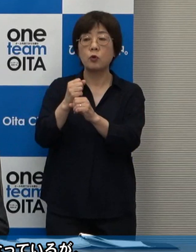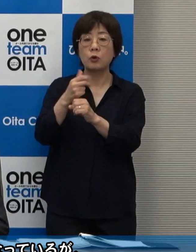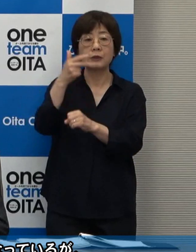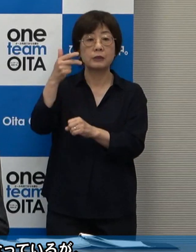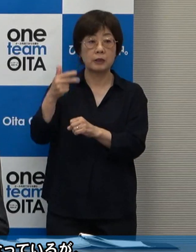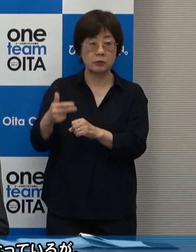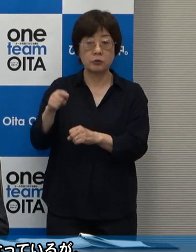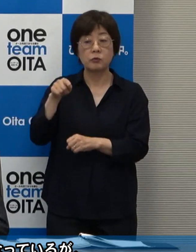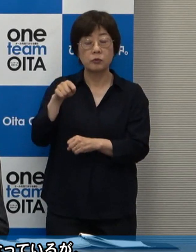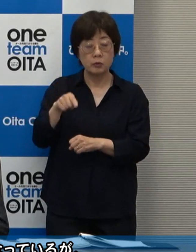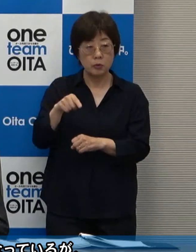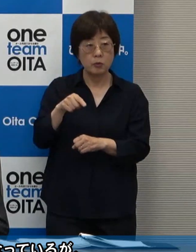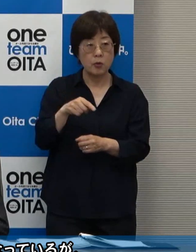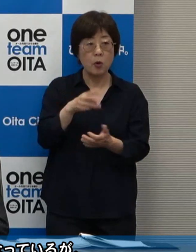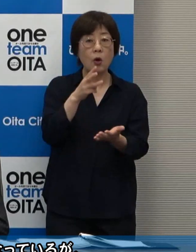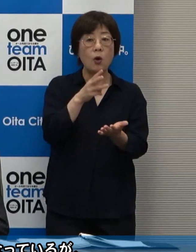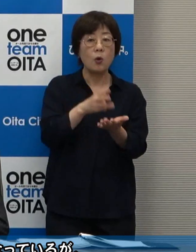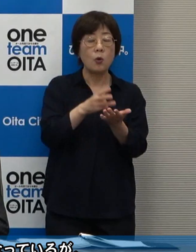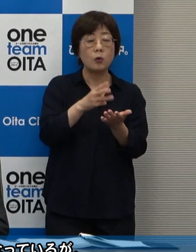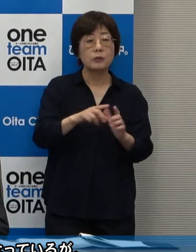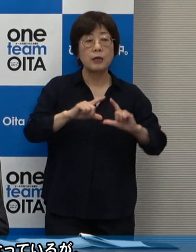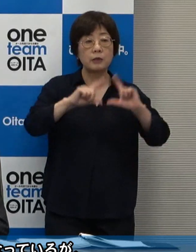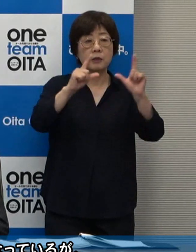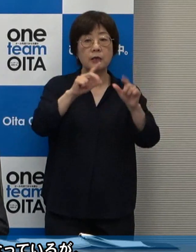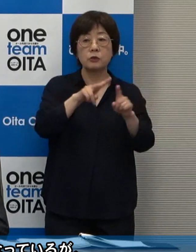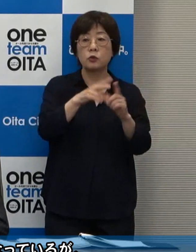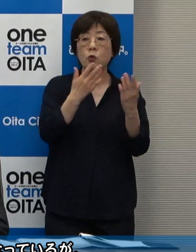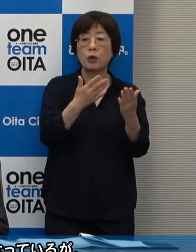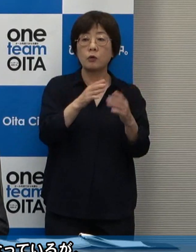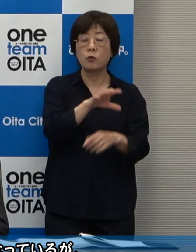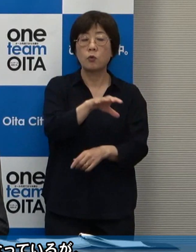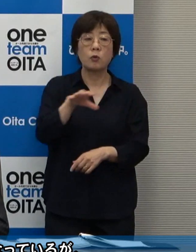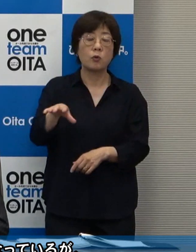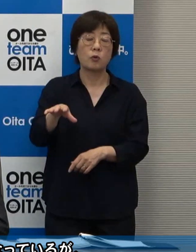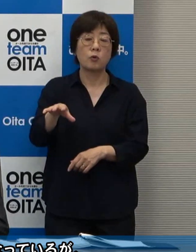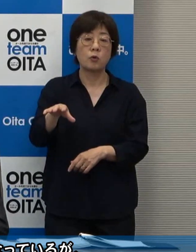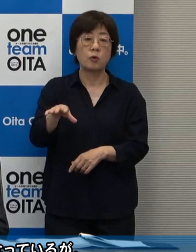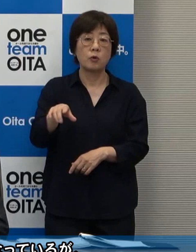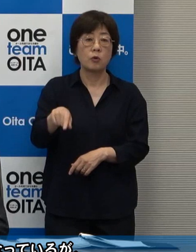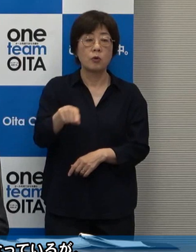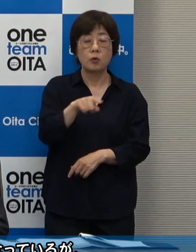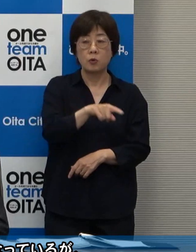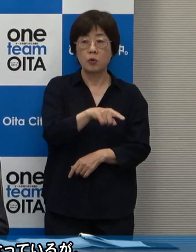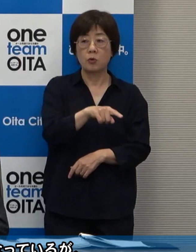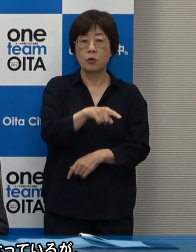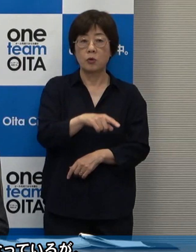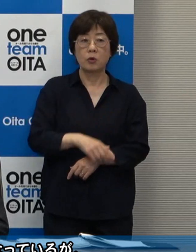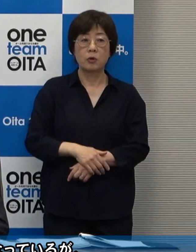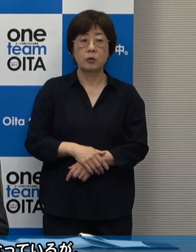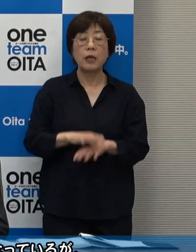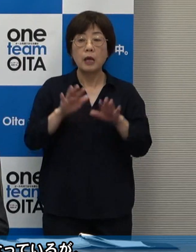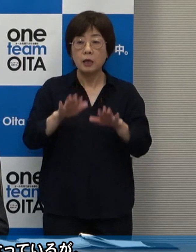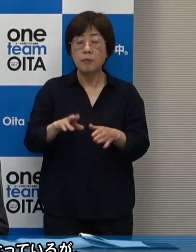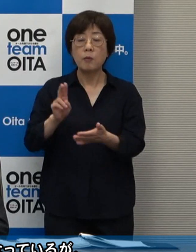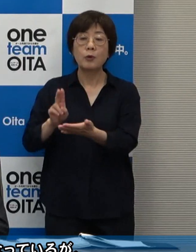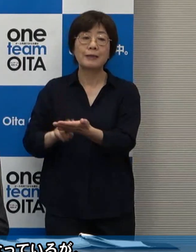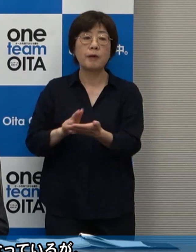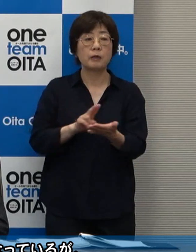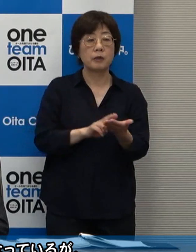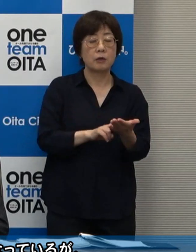のものと宝財小学校の件挙げましたけれども、大きなもので決まっているもの